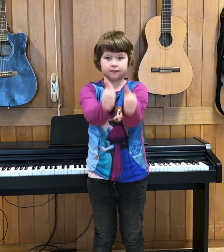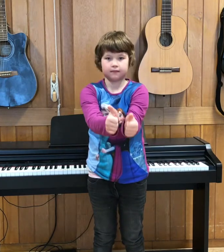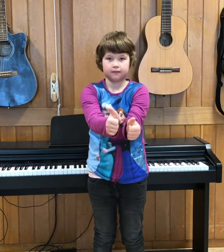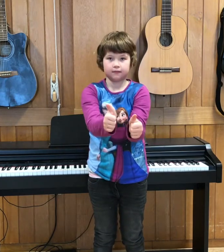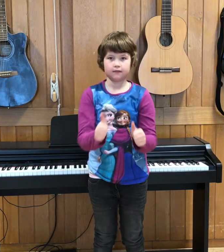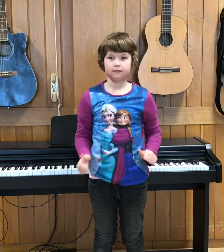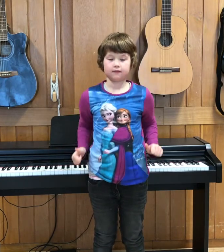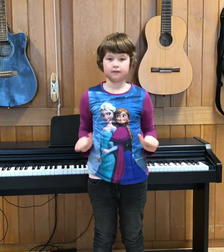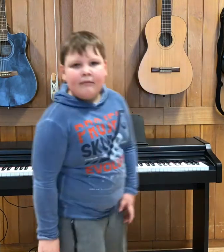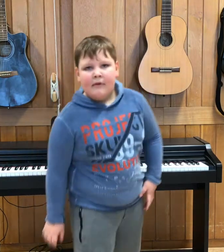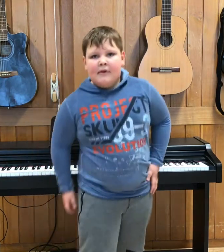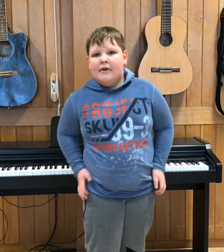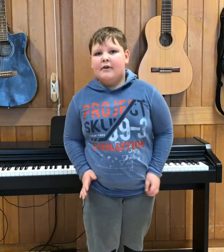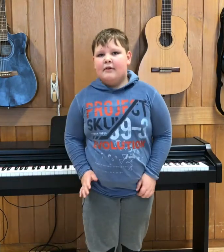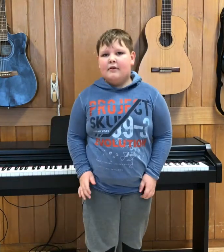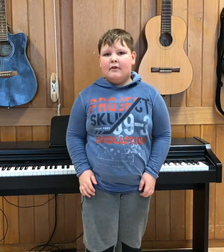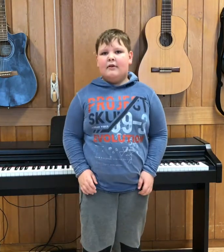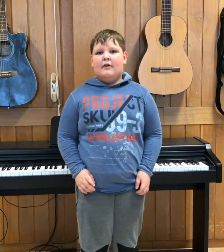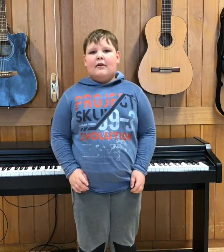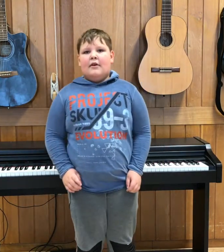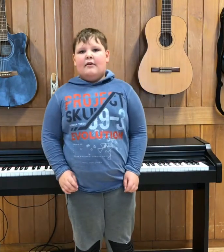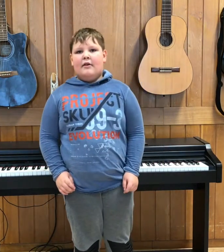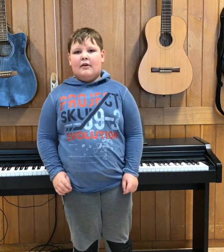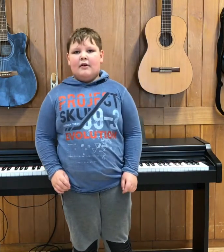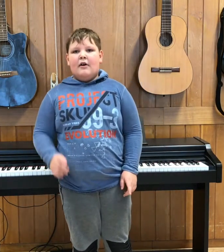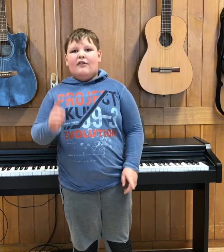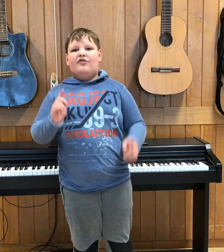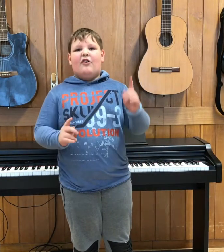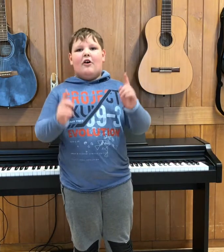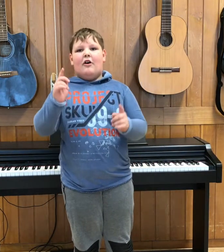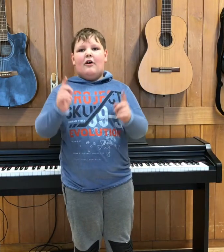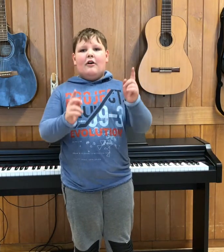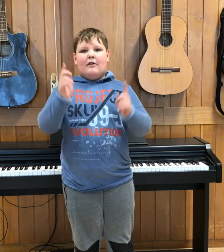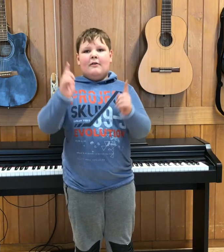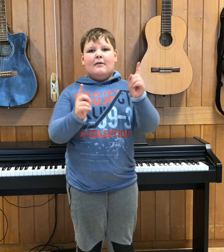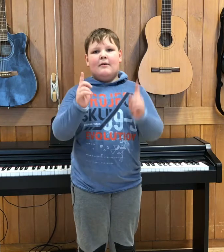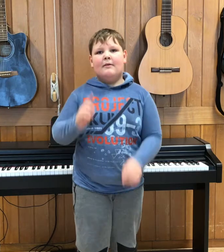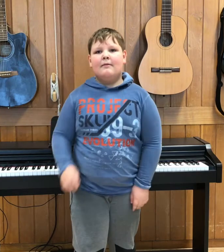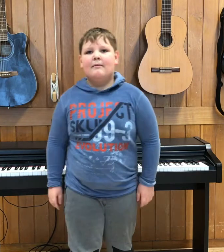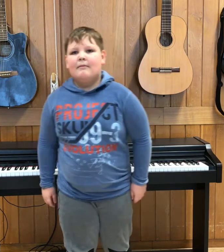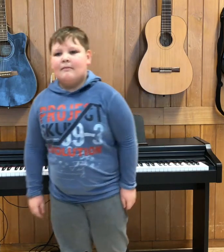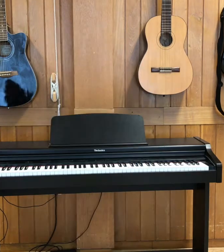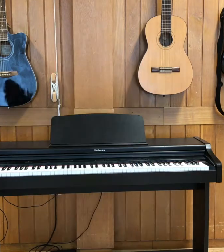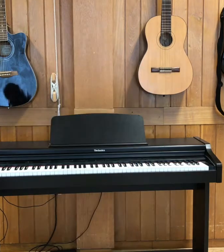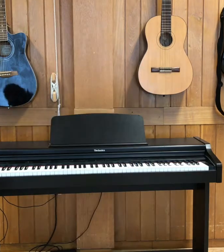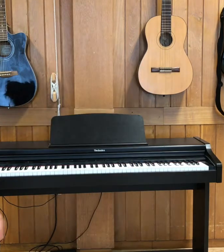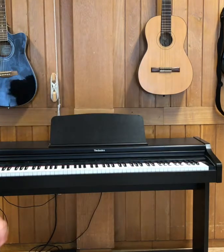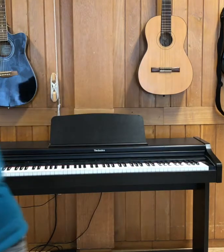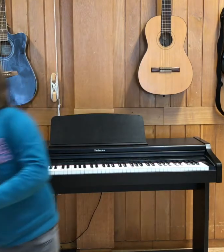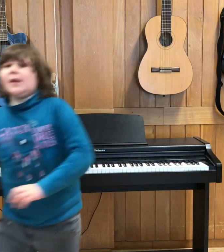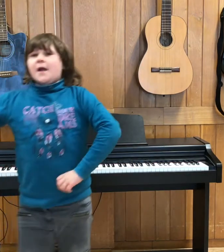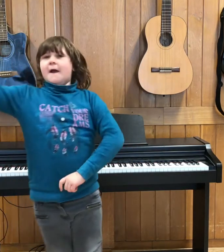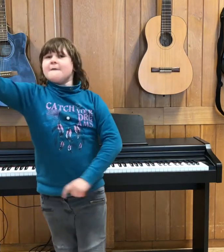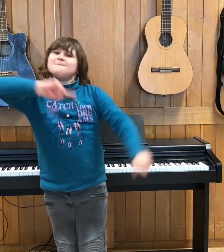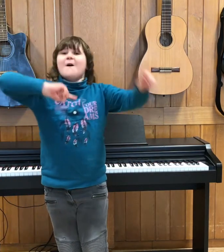Und nehmen wie ein Feuerwerk